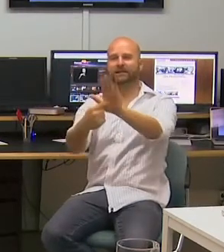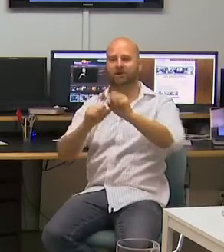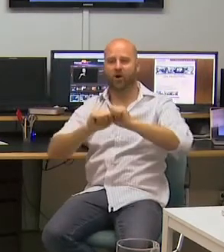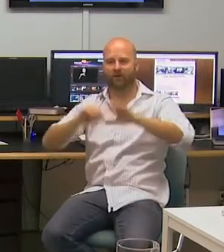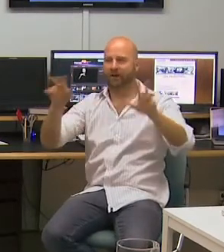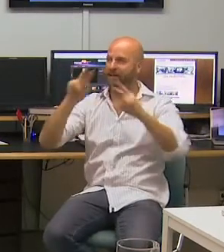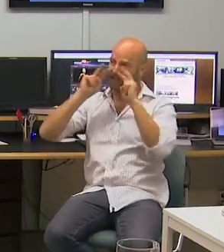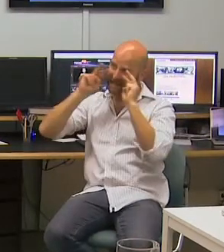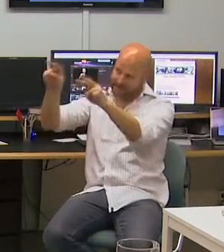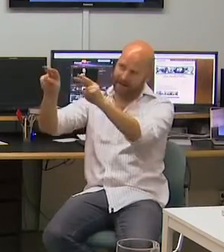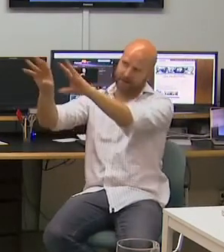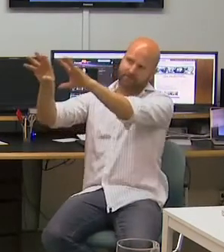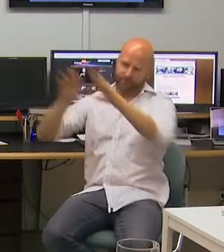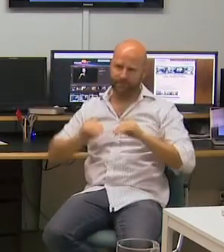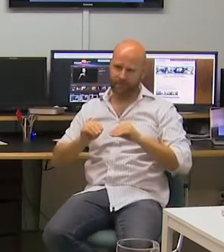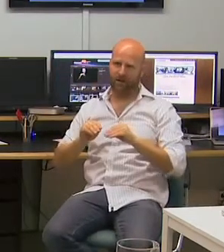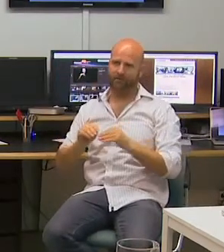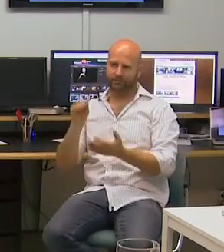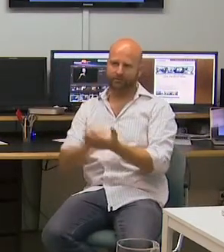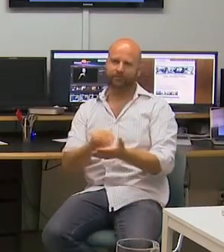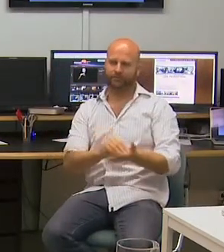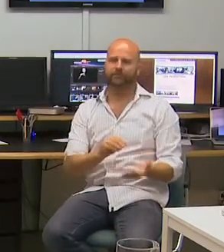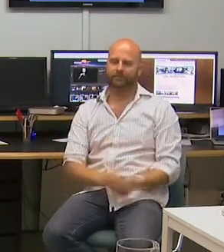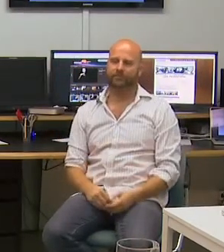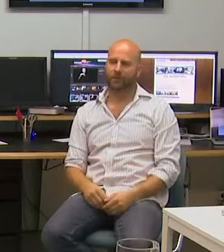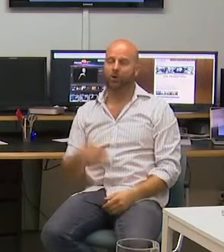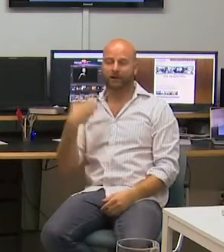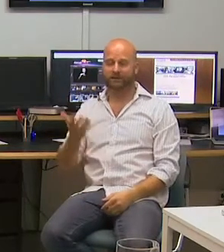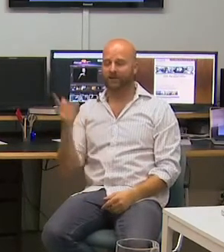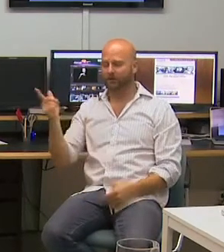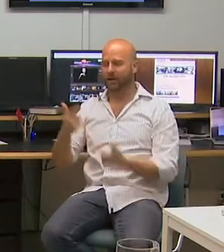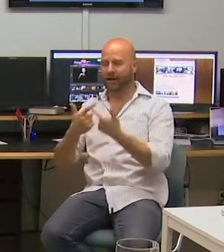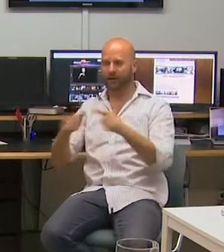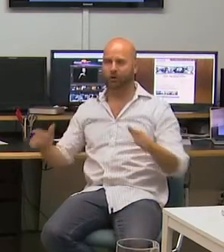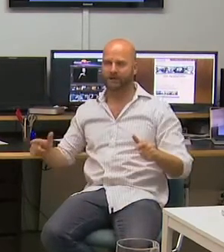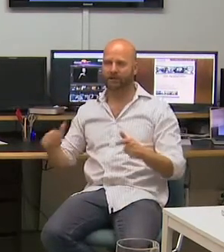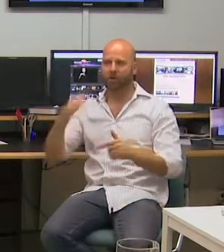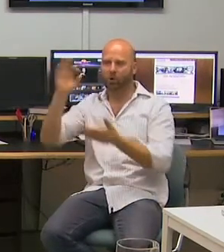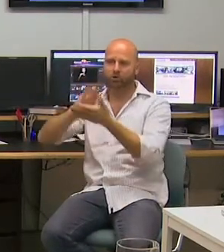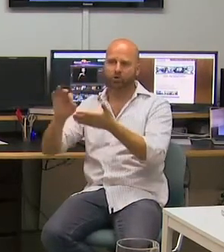Aufgabe. Also wir übernehmen das zum Teil auch, was wir gesehen haben.